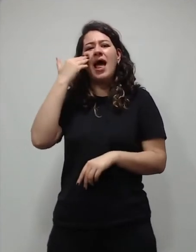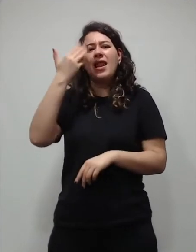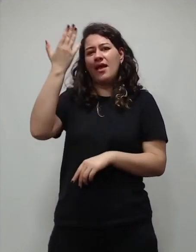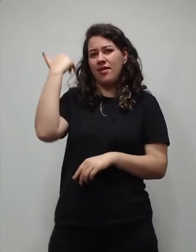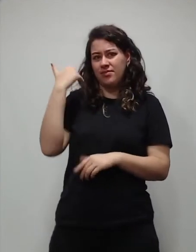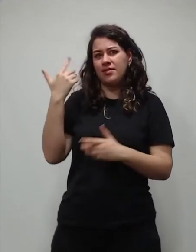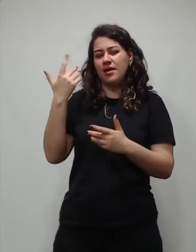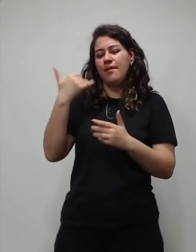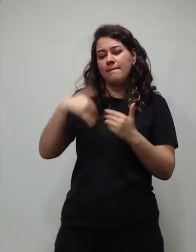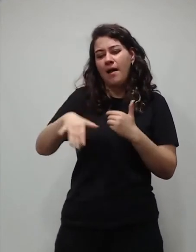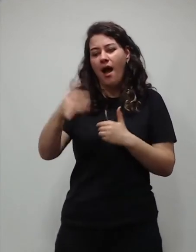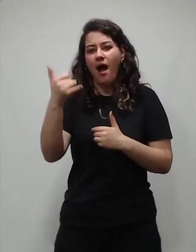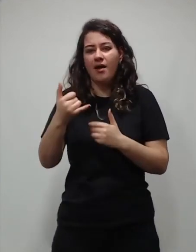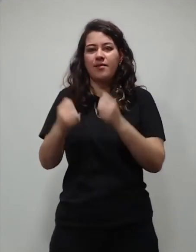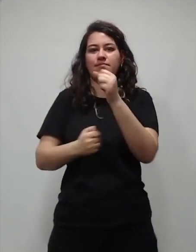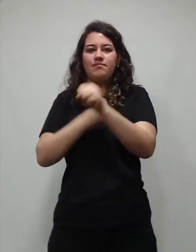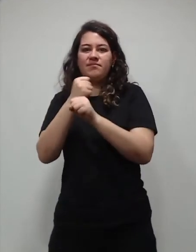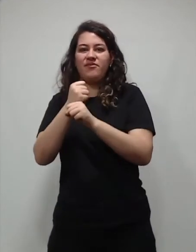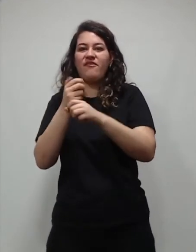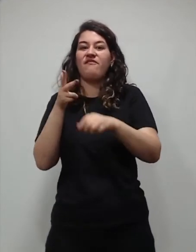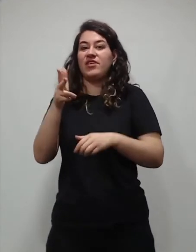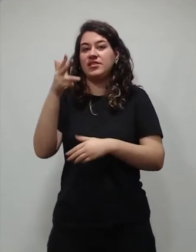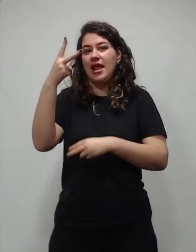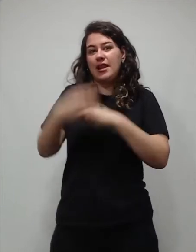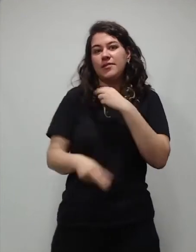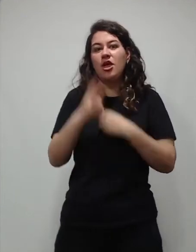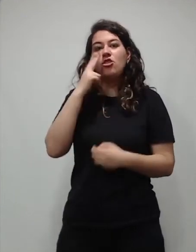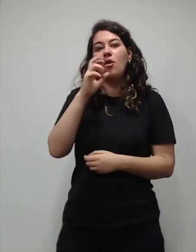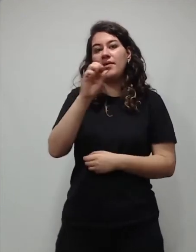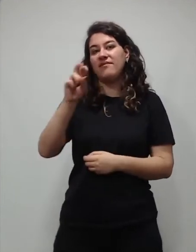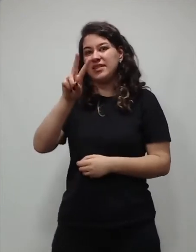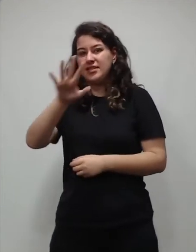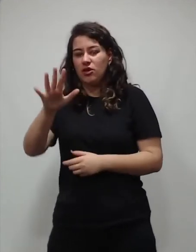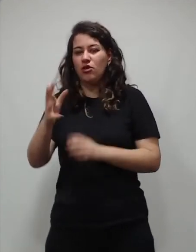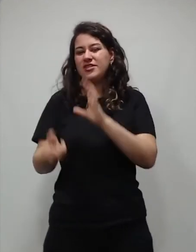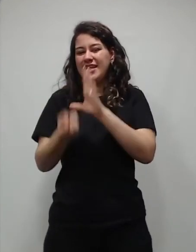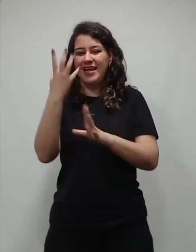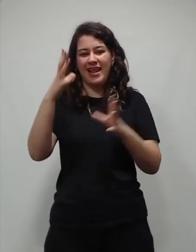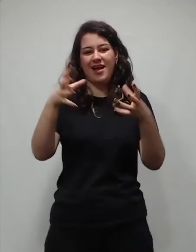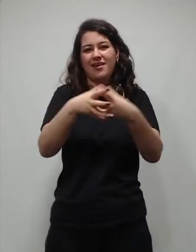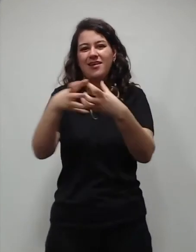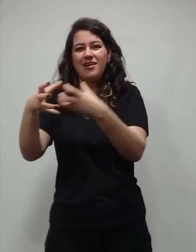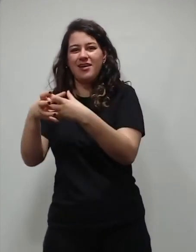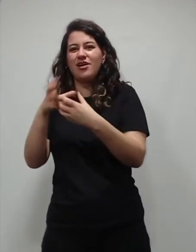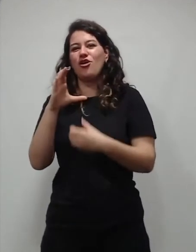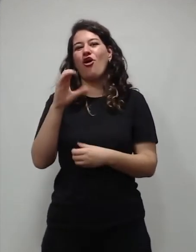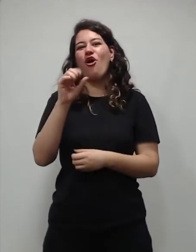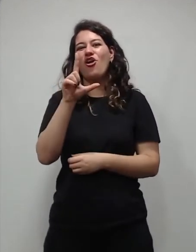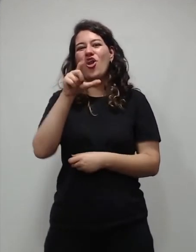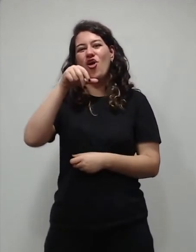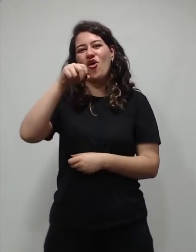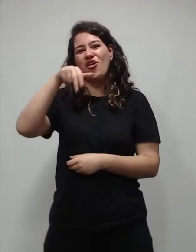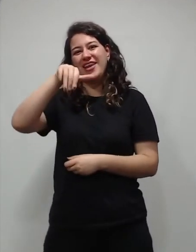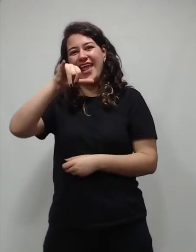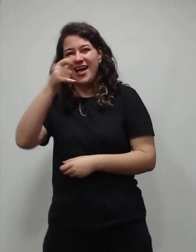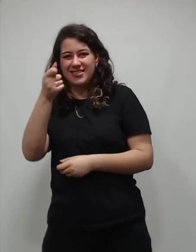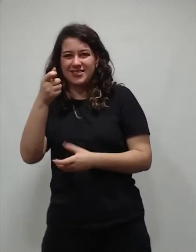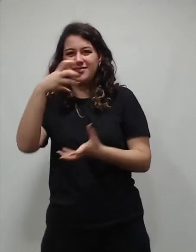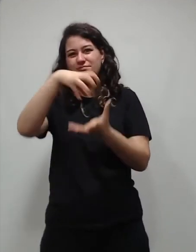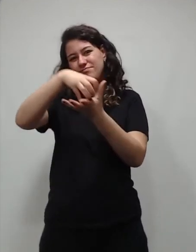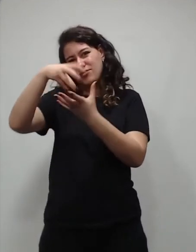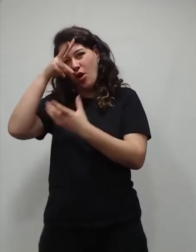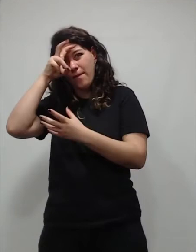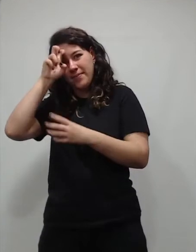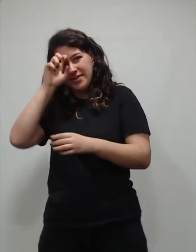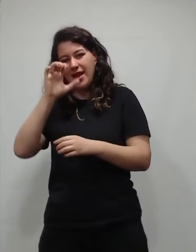2025. Estamos hablando de las colonias que se nombraron en el bloque anterior, ¿verdad? Que ahora se llama Seremos,